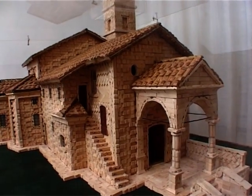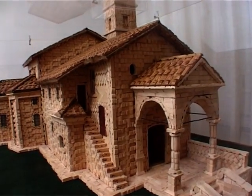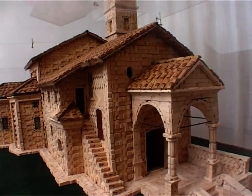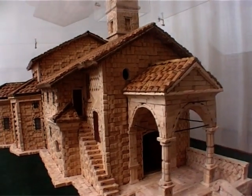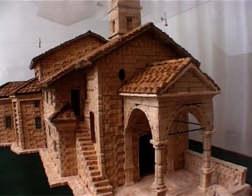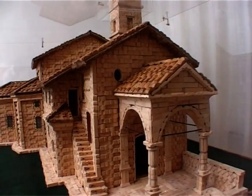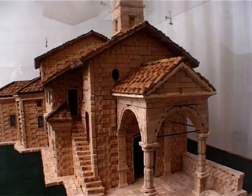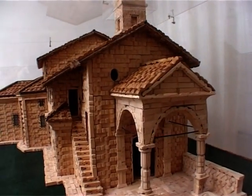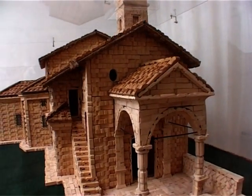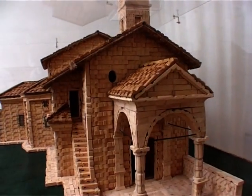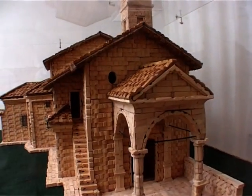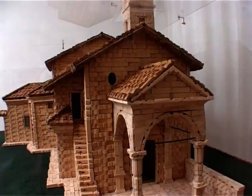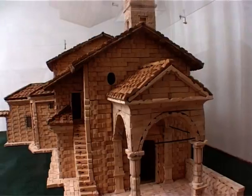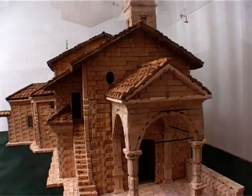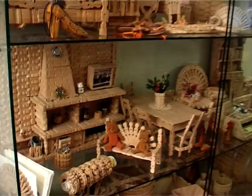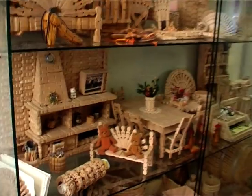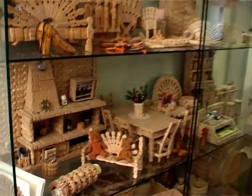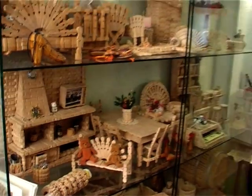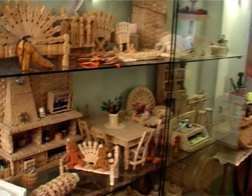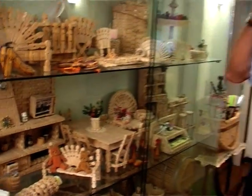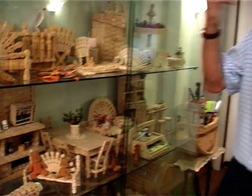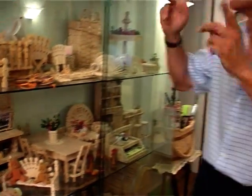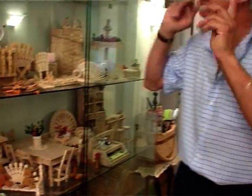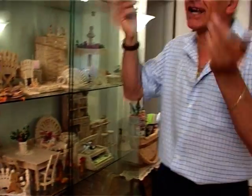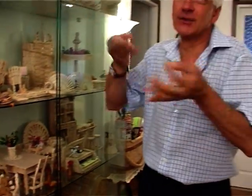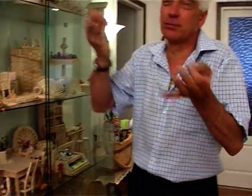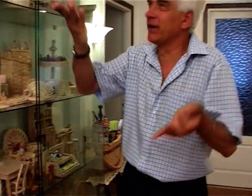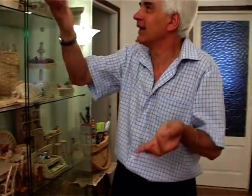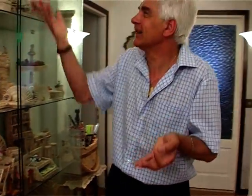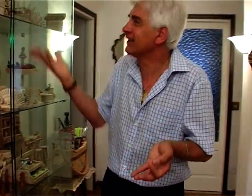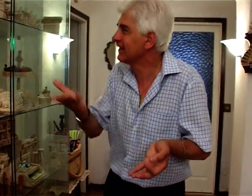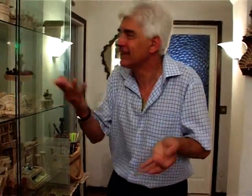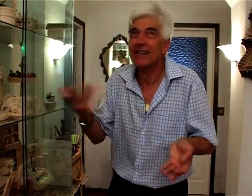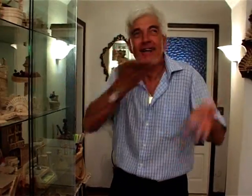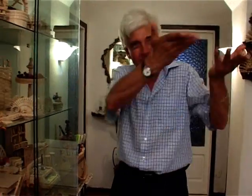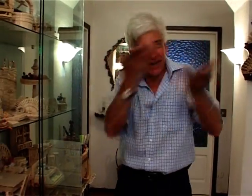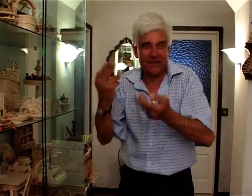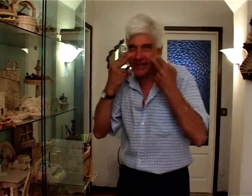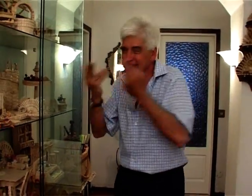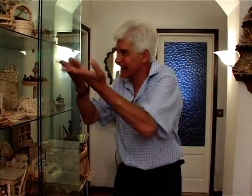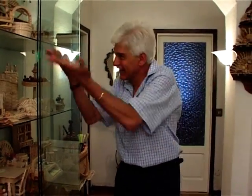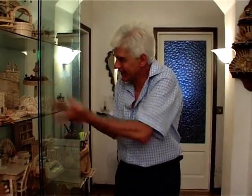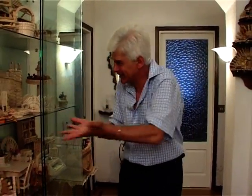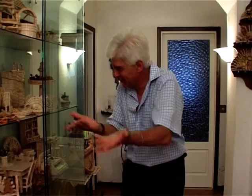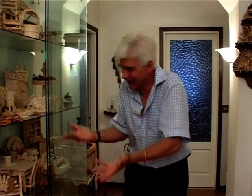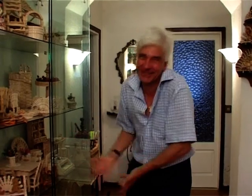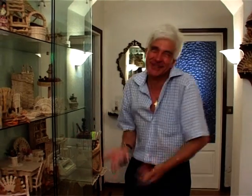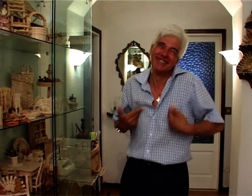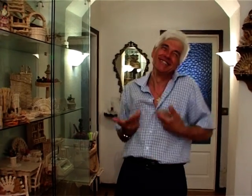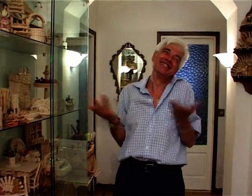proprio ambiente di vita. Francesco ci mostra la sua collezione di opere d'arte, tutte realizzate personalmente utilizzando